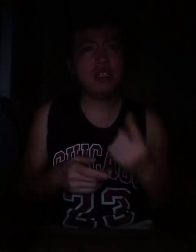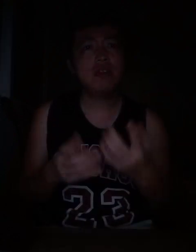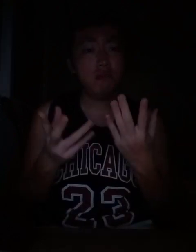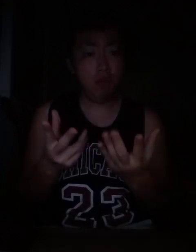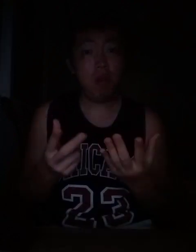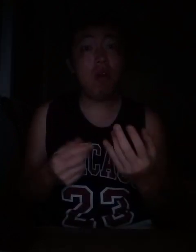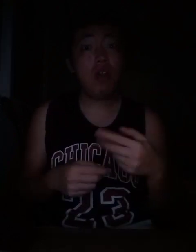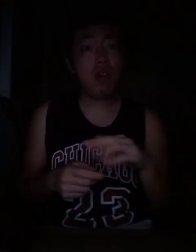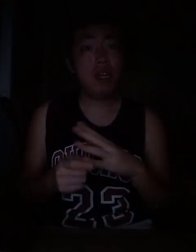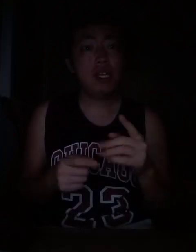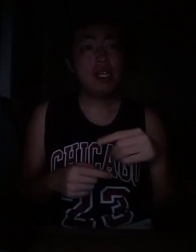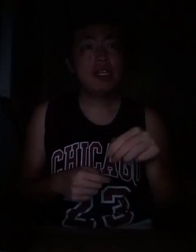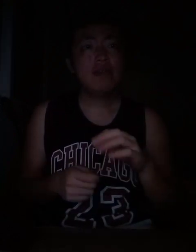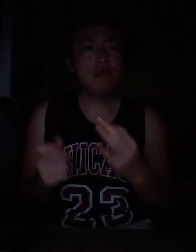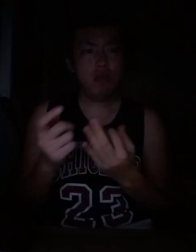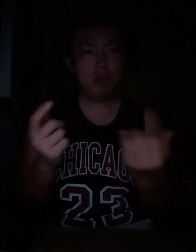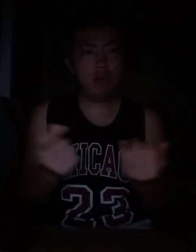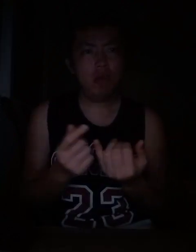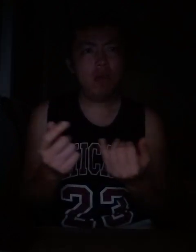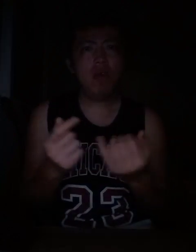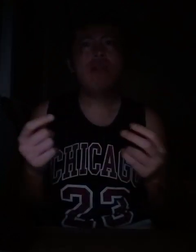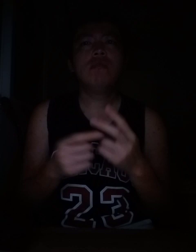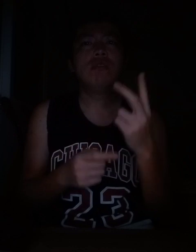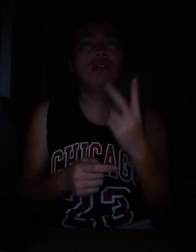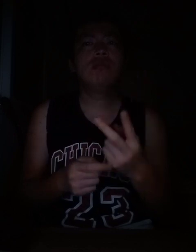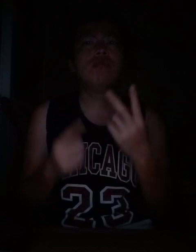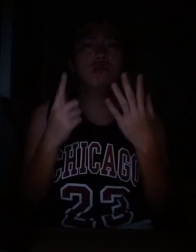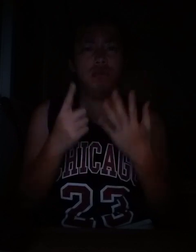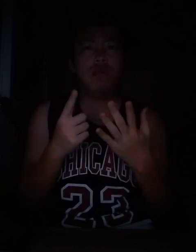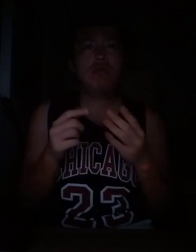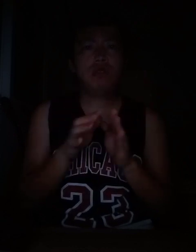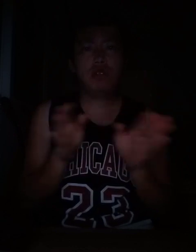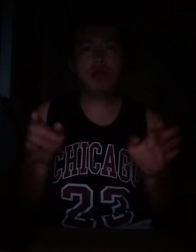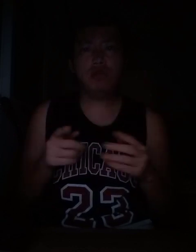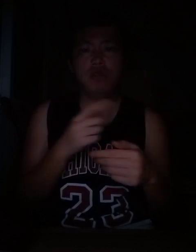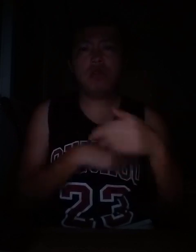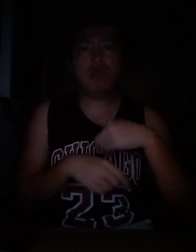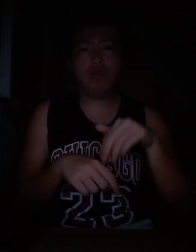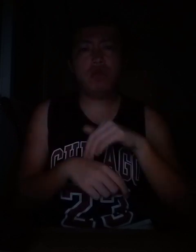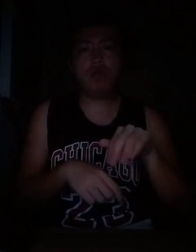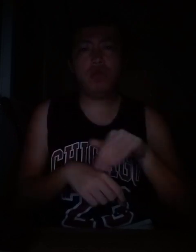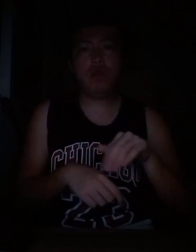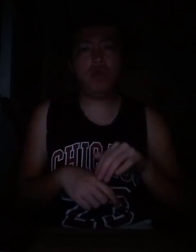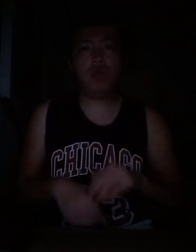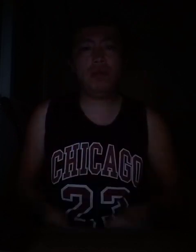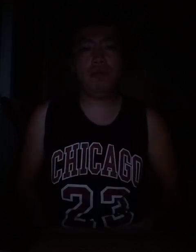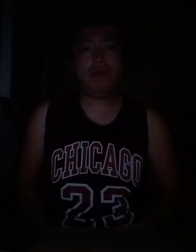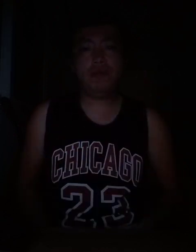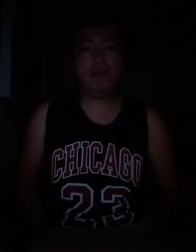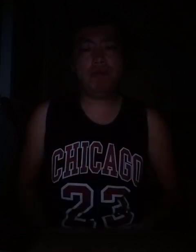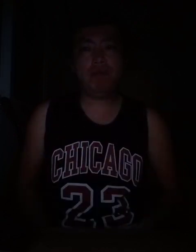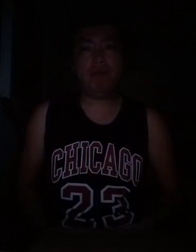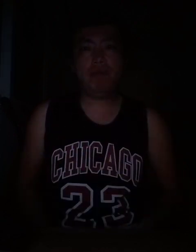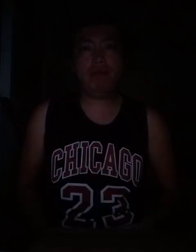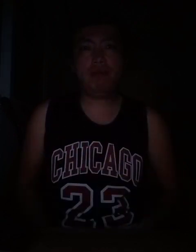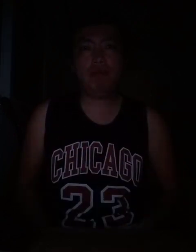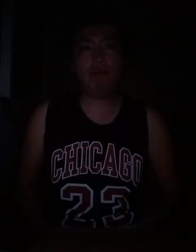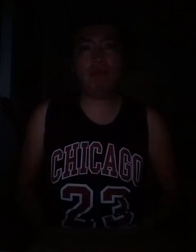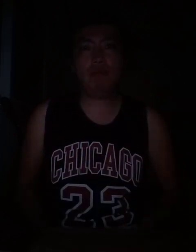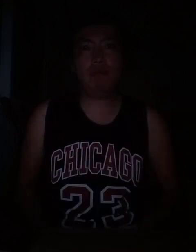원을 포함해 방역과 폭염 대비 예산은 17억 원을 밑돌았습니다. TV조선 고희동입니다.